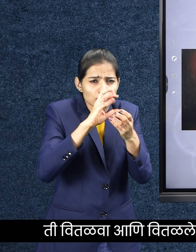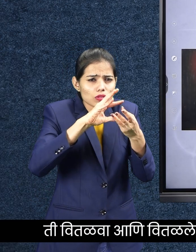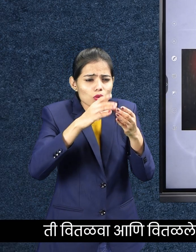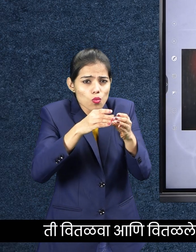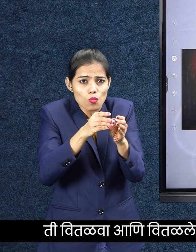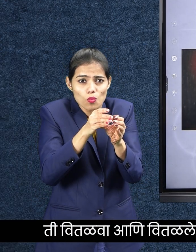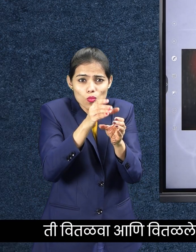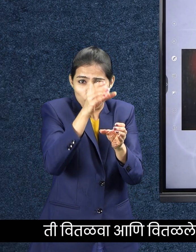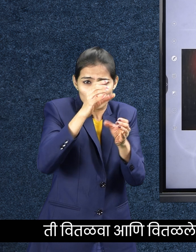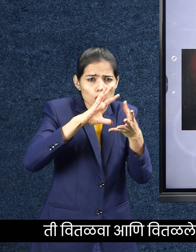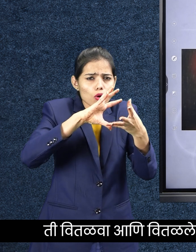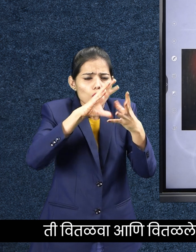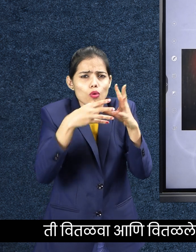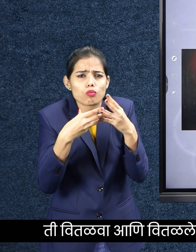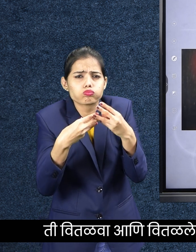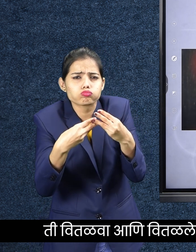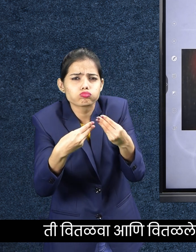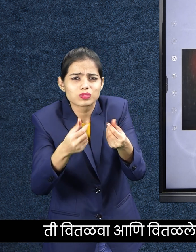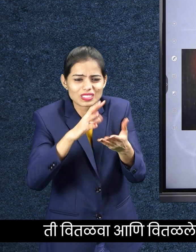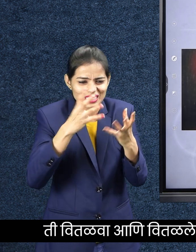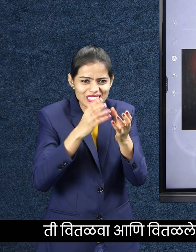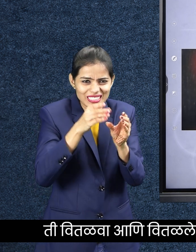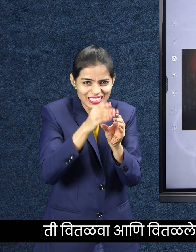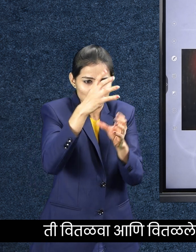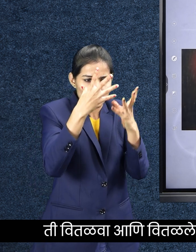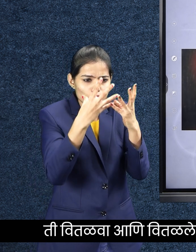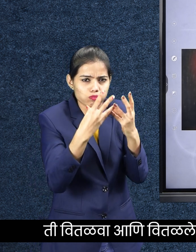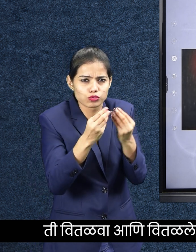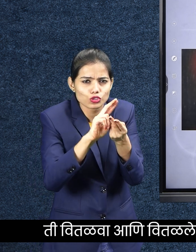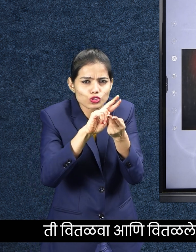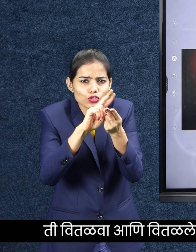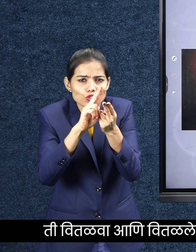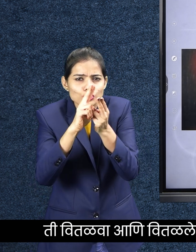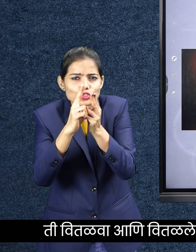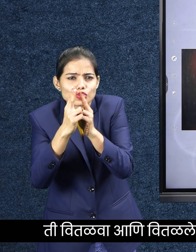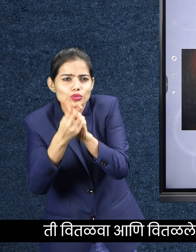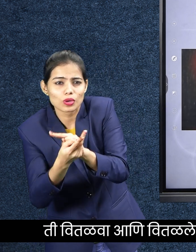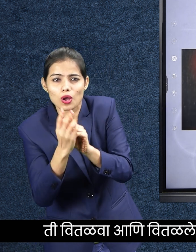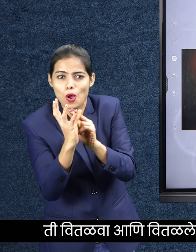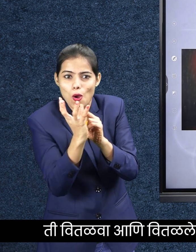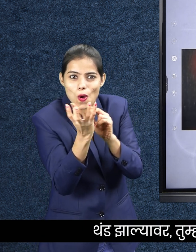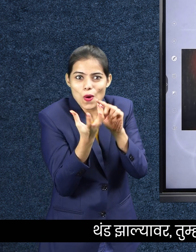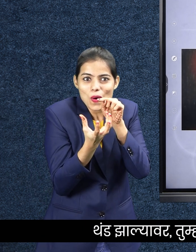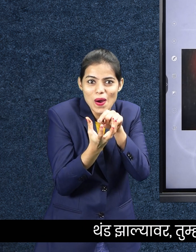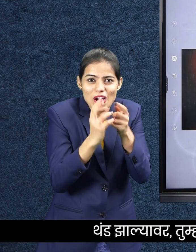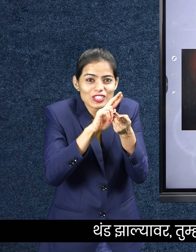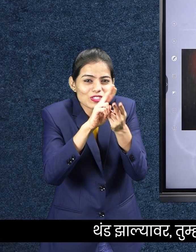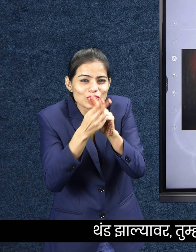ती वितळवा आणि वितळलेले मेण गोलाच्या आकाराच्या दुसऱ्या कंटेनरमध्ये ओता. थंड झाल्यावर